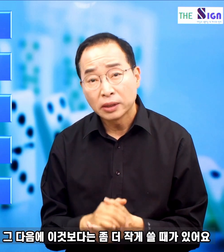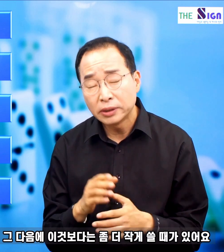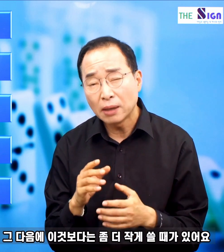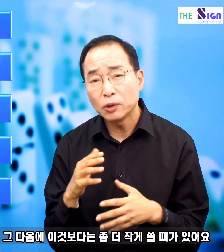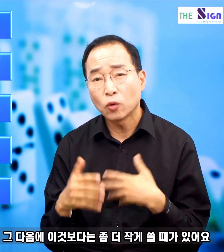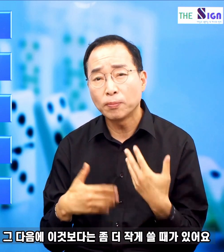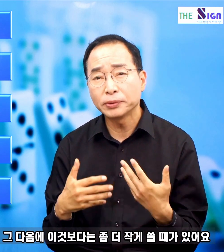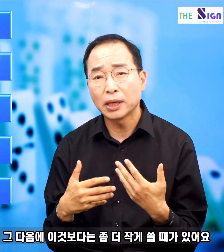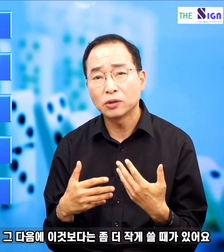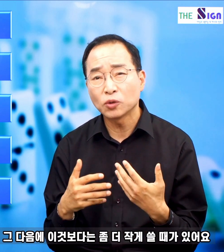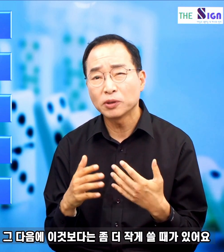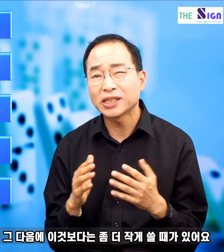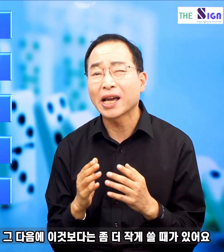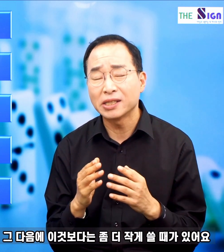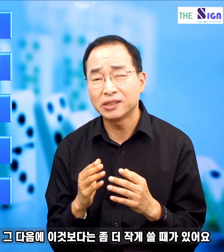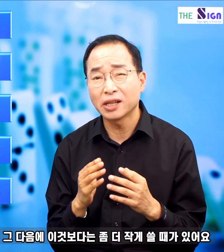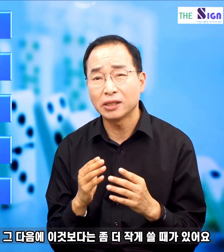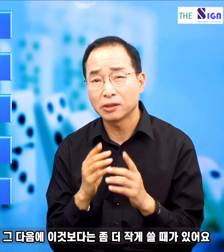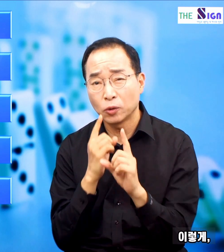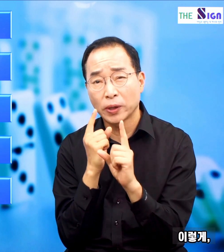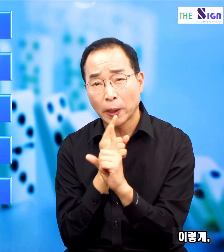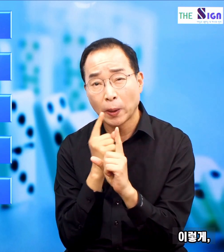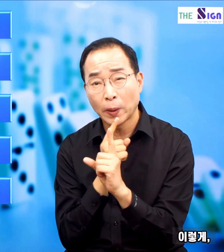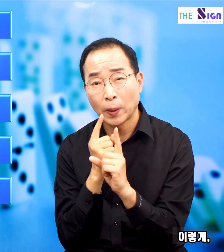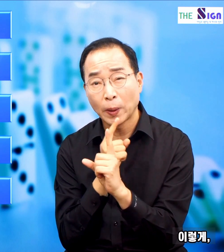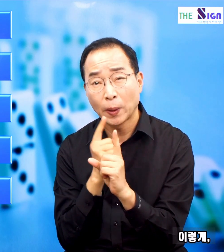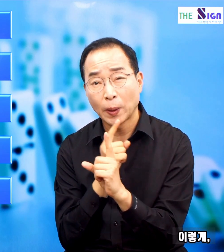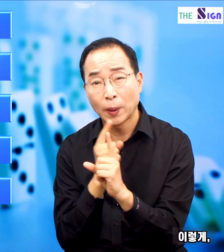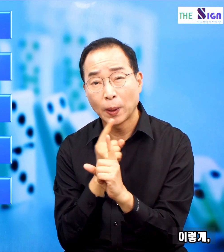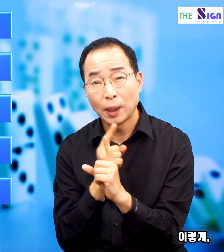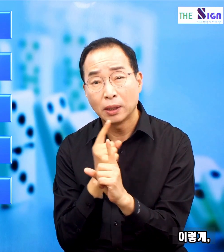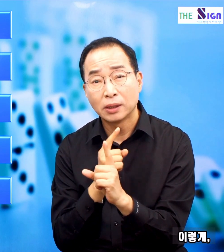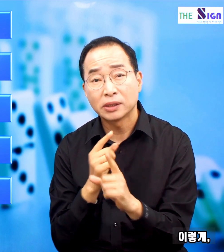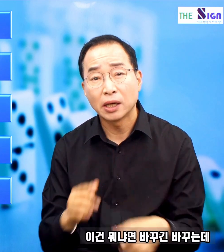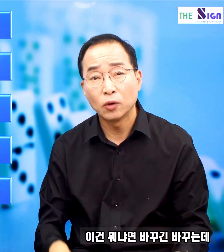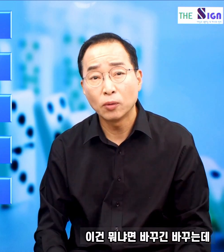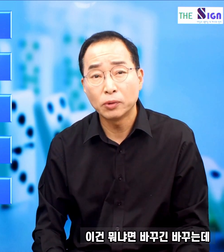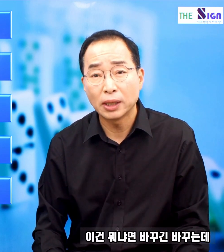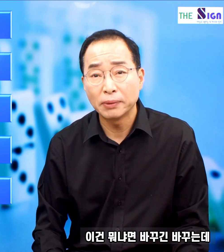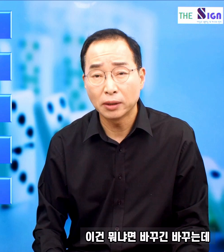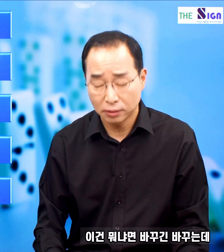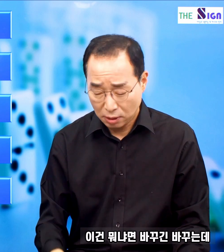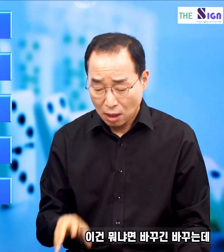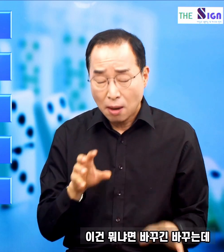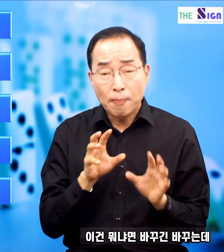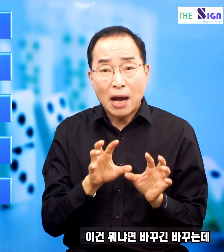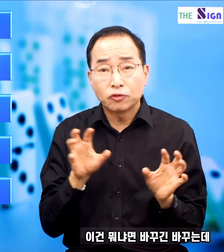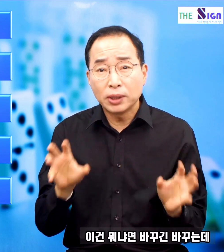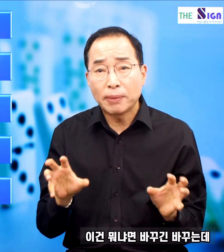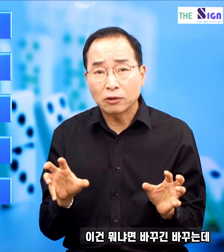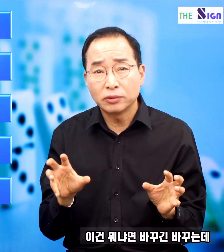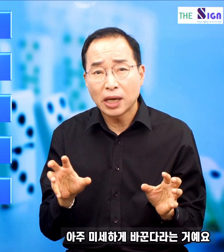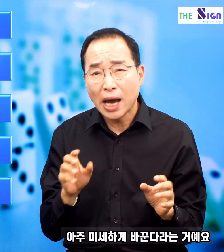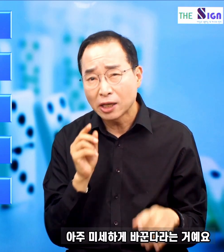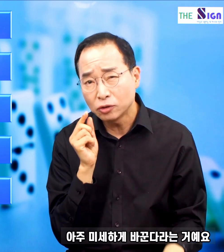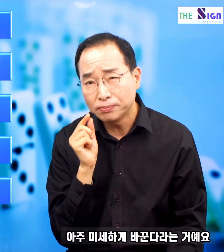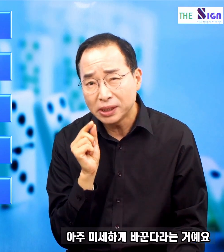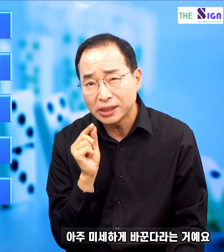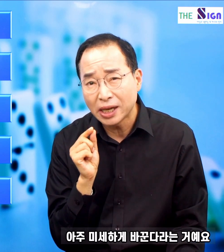다음에 이것보다는 좀 더 작게 쓸 때가 있어요. 이렇게. 자, 이건 뭐냐면 바꾸긴 바꾸는데 아주